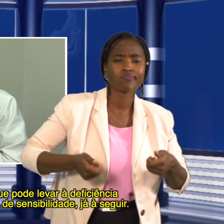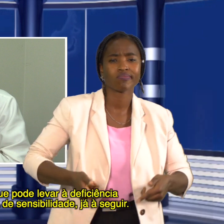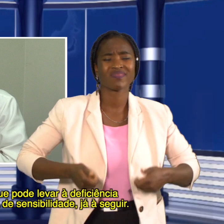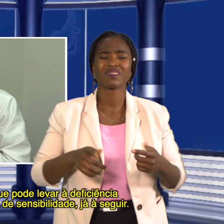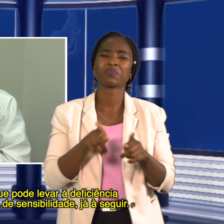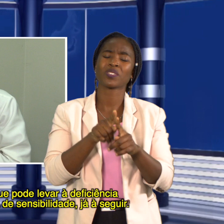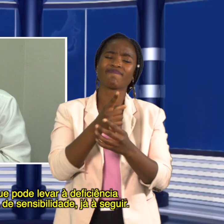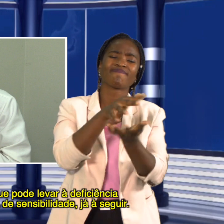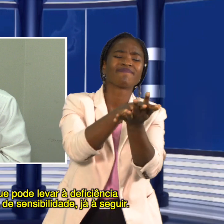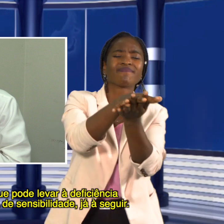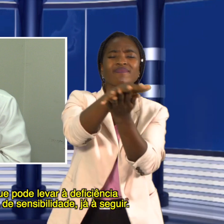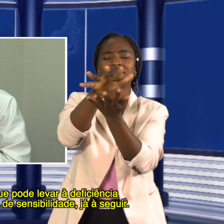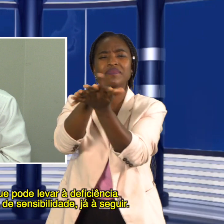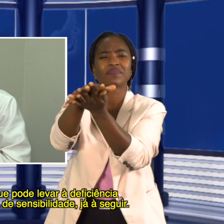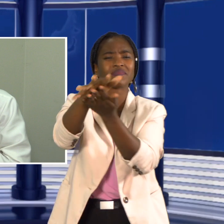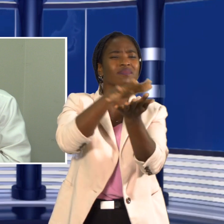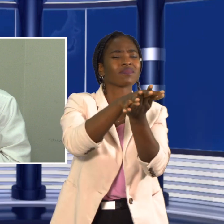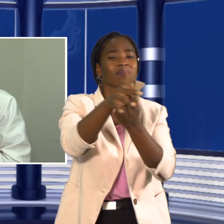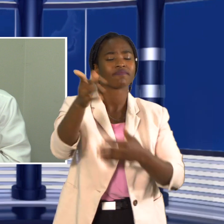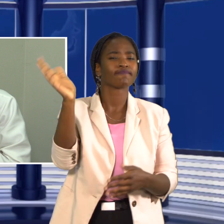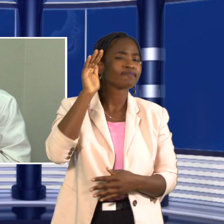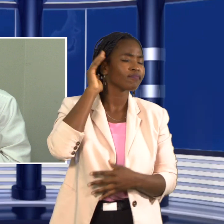perda de sensibilidade já a seguir.